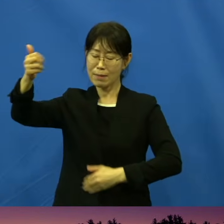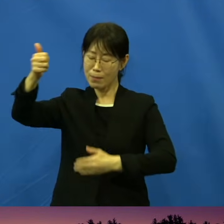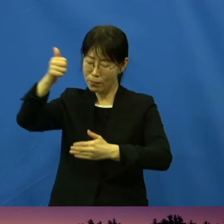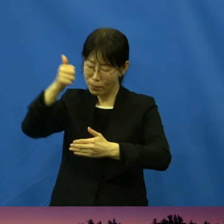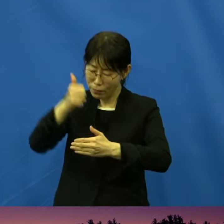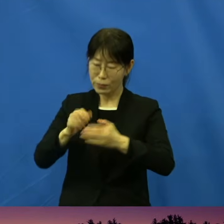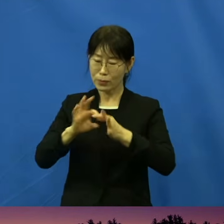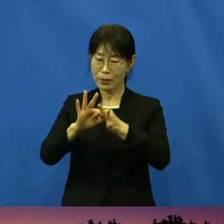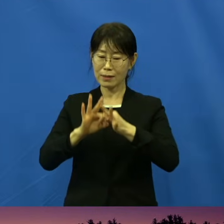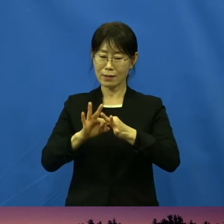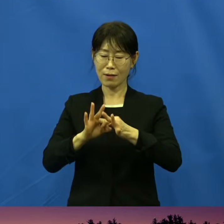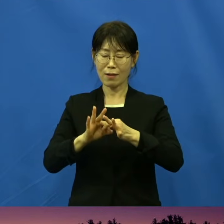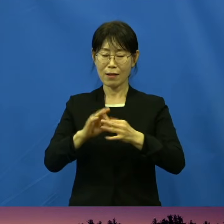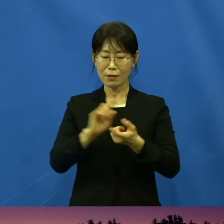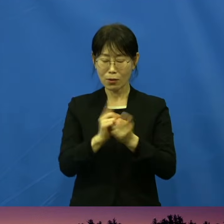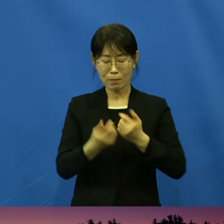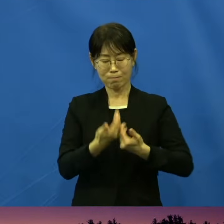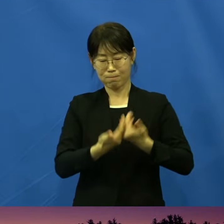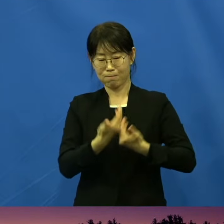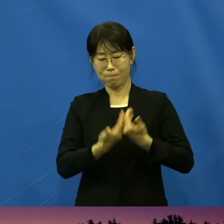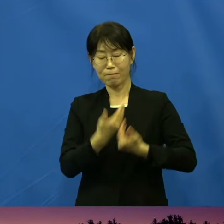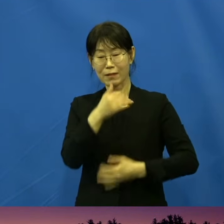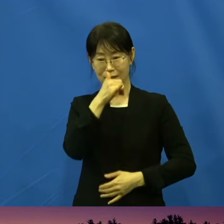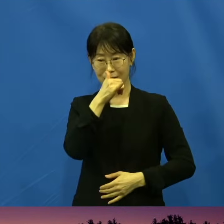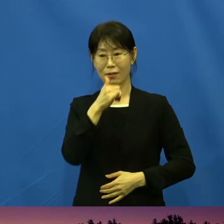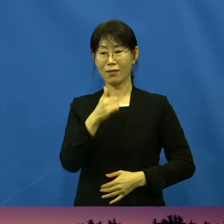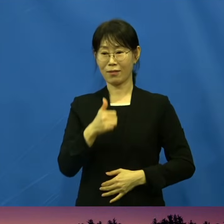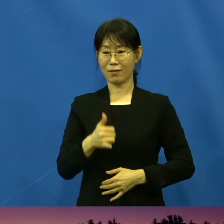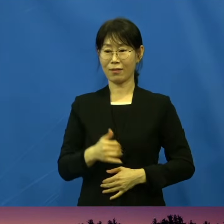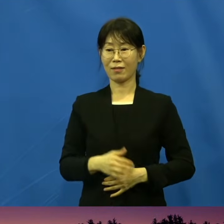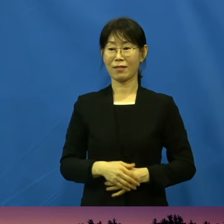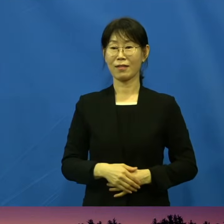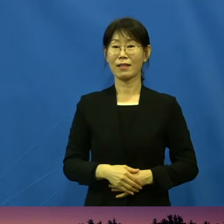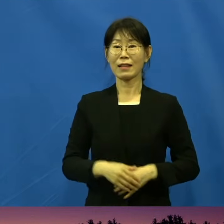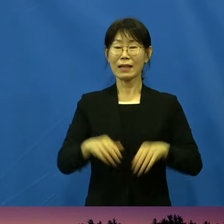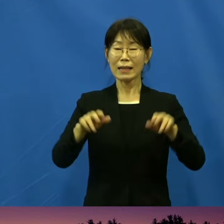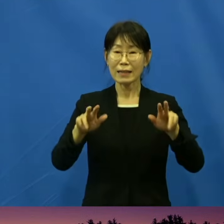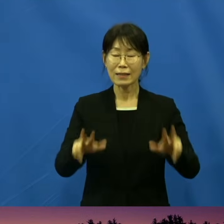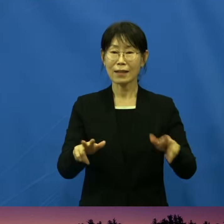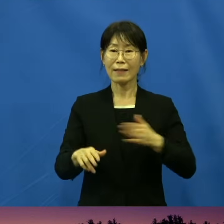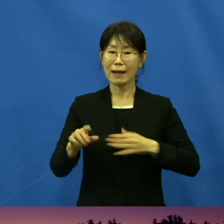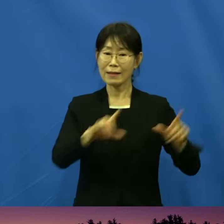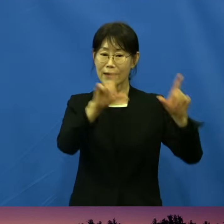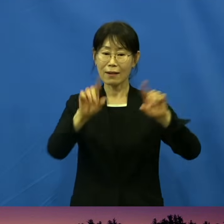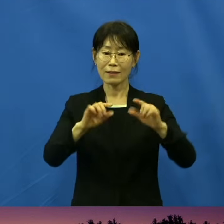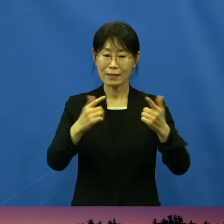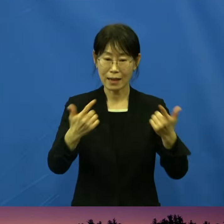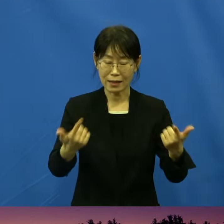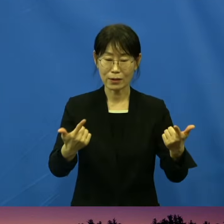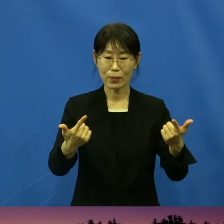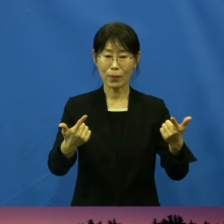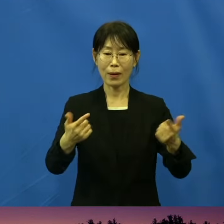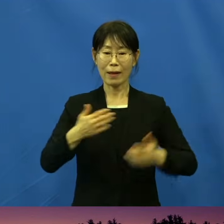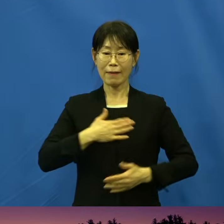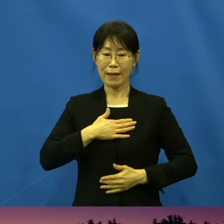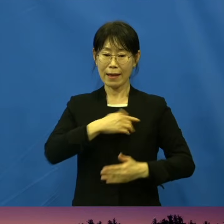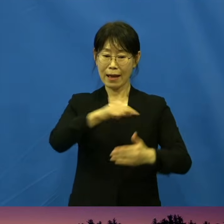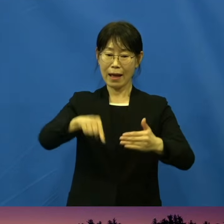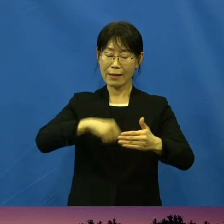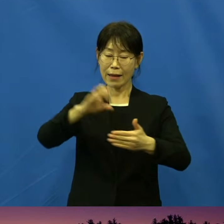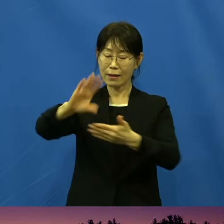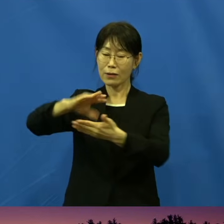충돌한다. 자, 이때 바울이 뭐라고 하느냐? 이제는 내가 산 것이 아니요 내 안에